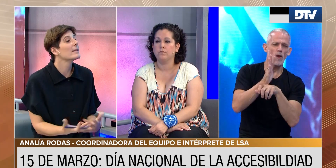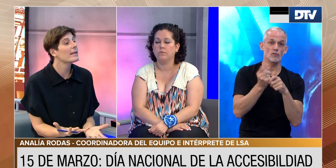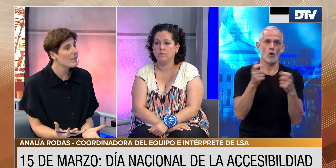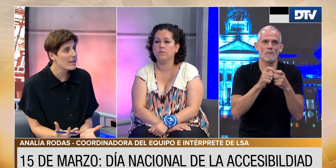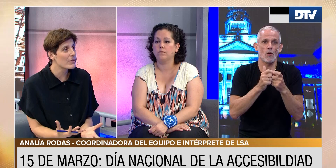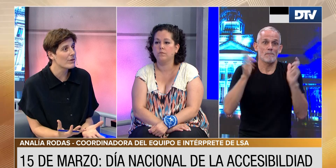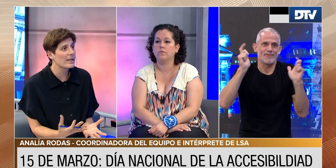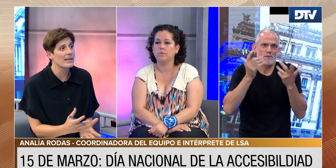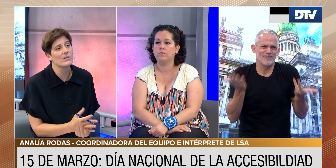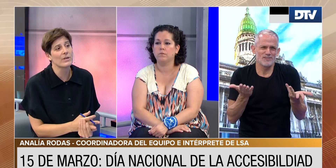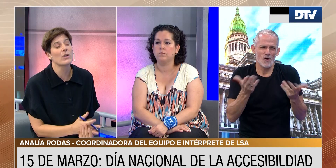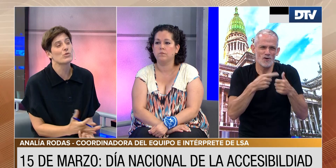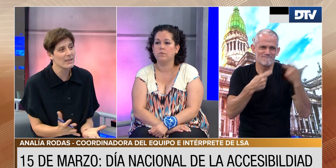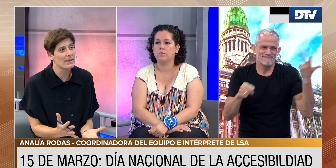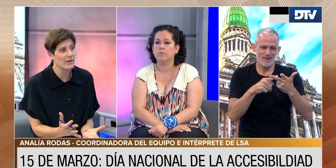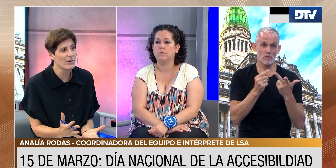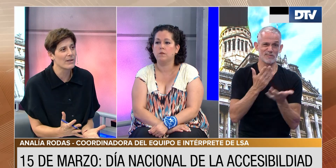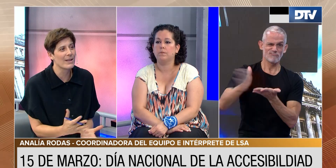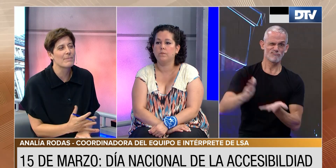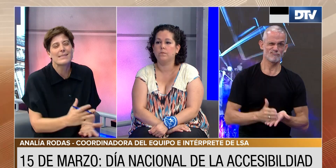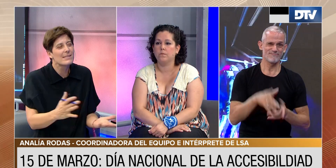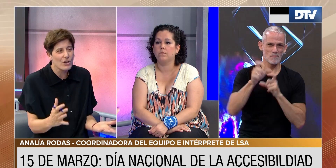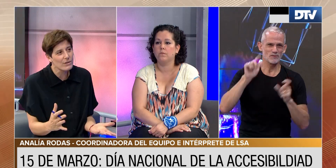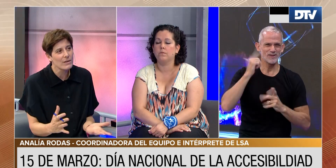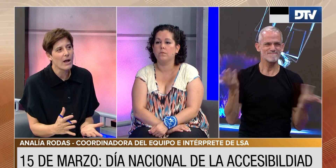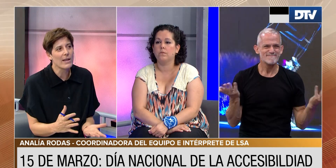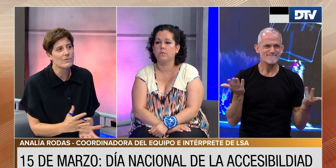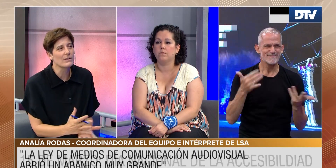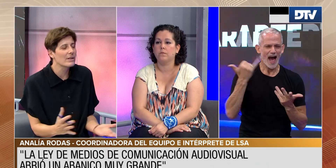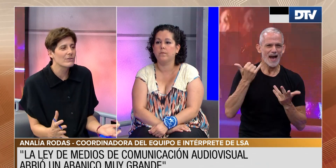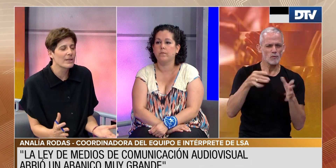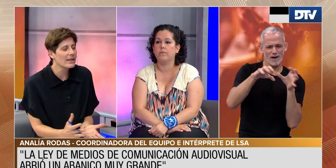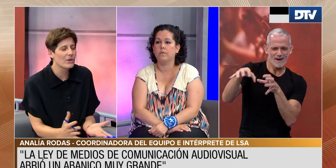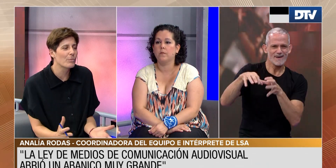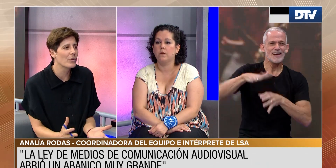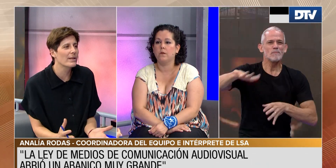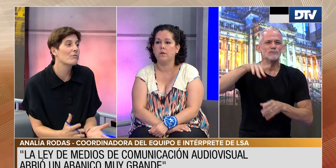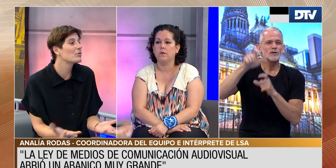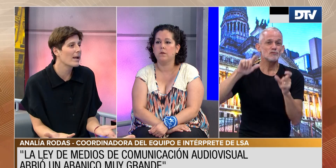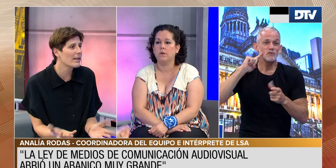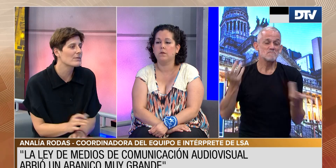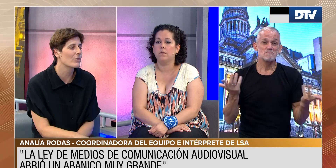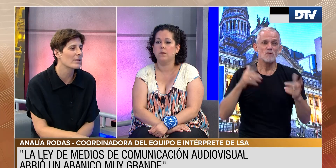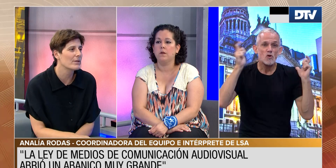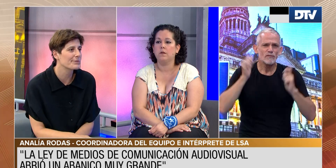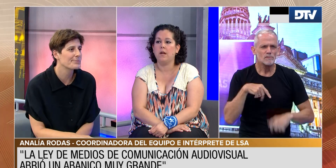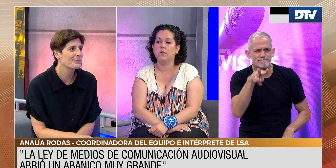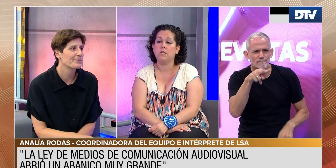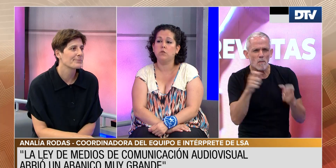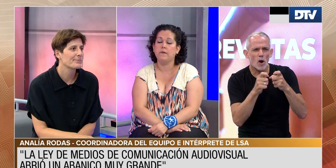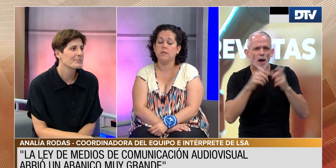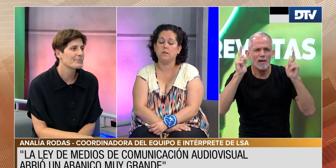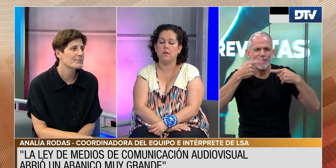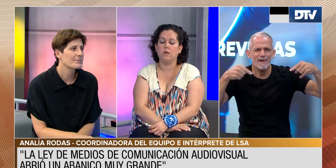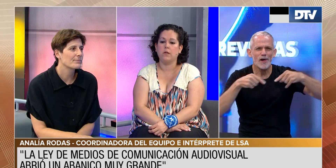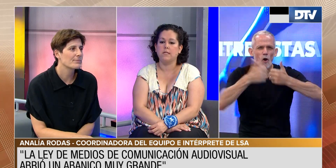programas de entretenimiento, que son excluyentes, ¿no? Hay una dimensión, hay un sector de la sociedad que no puede disfrutar de esos contenidos. Claro, sí,